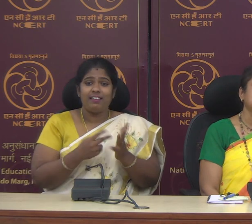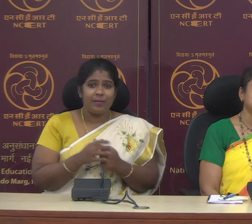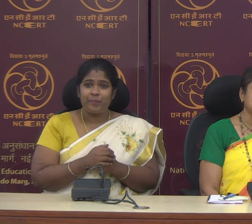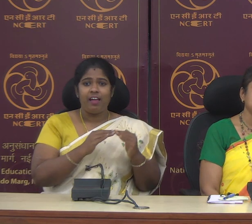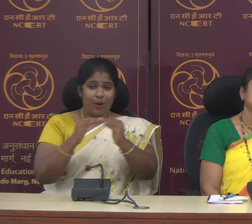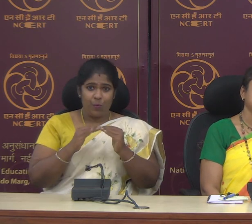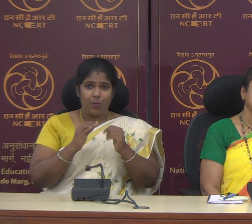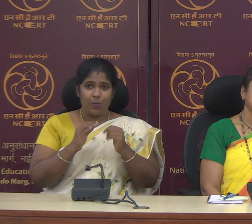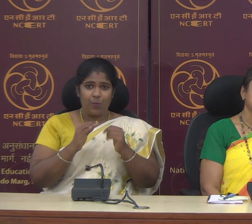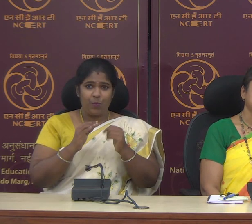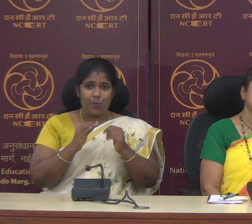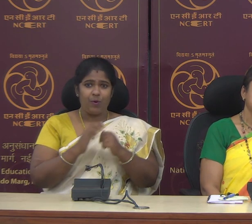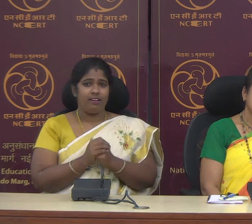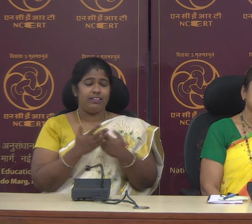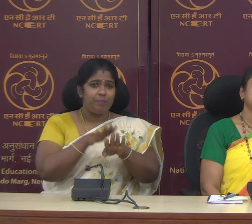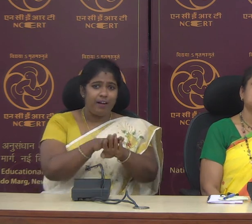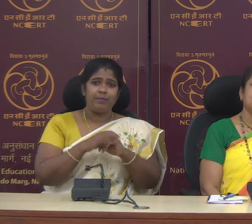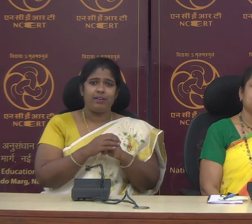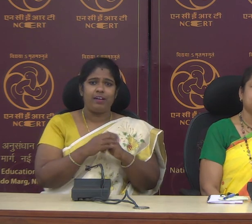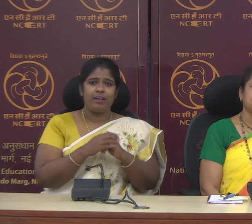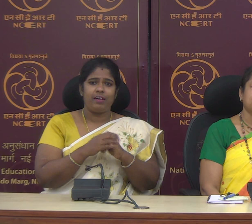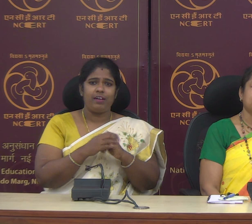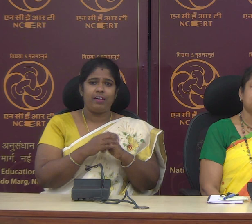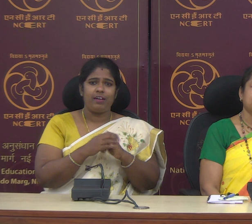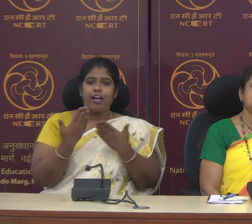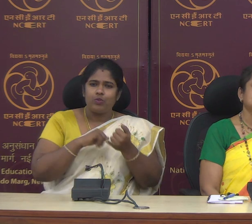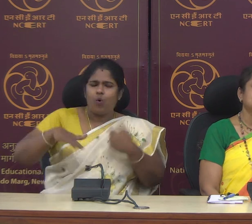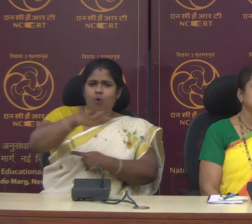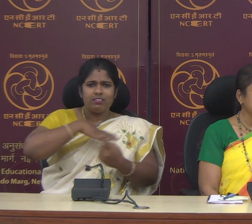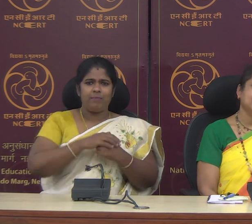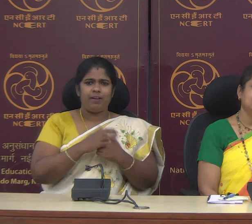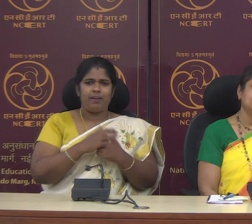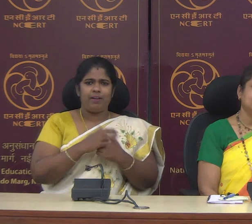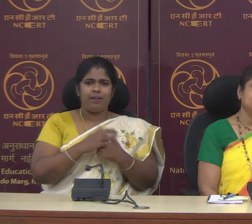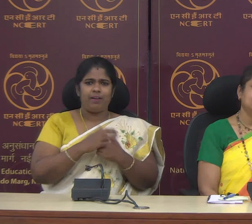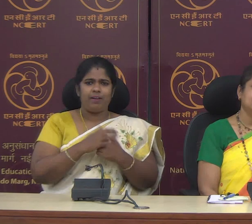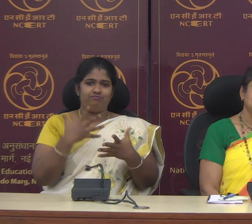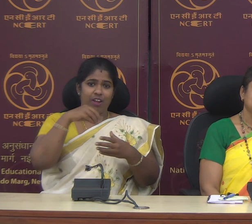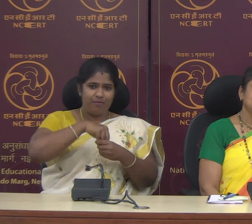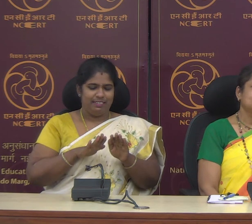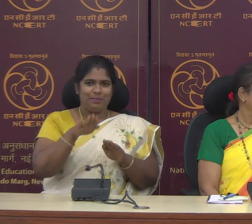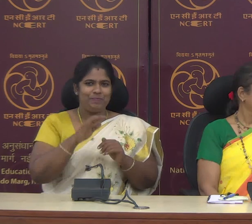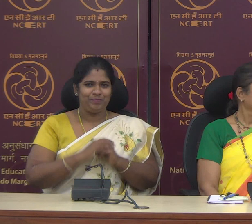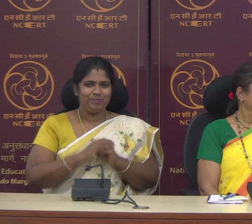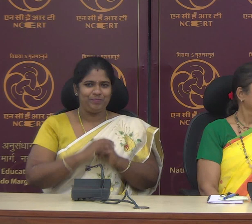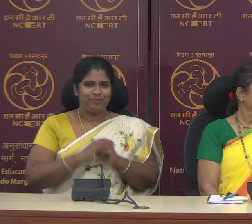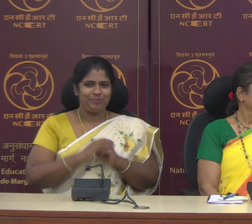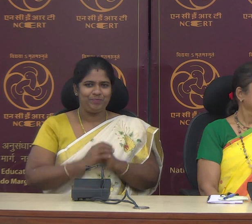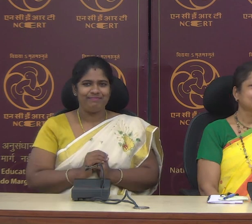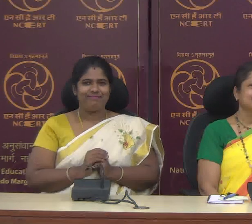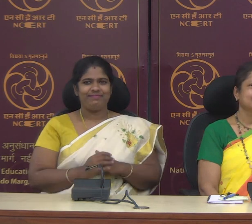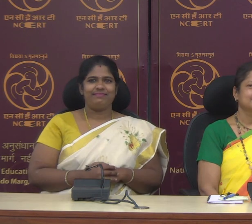समतामूलक समावेशी समाज की ओर हम अपना एक सार्थक कदम उठा लें। बिल्कुल बिल्कुल, यहाँ पर ये